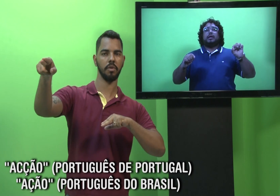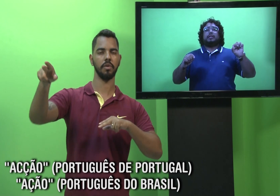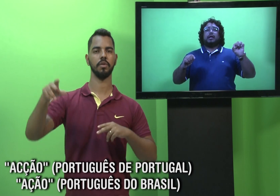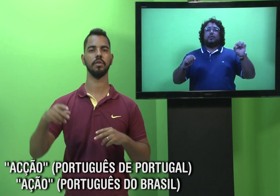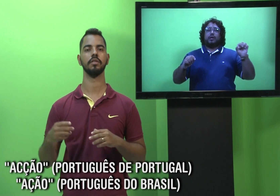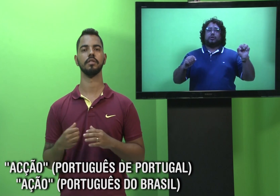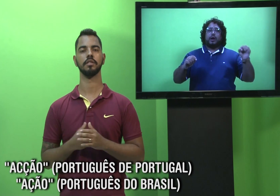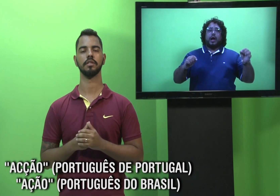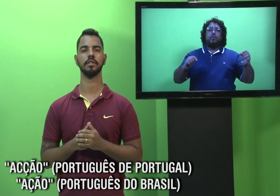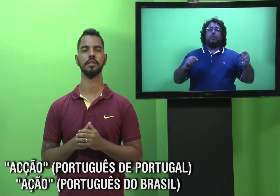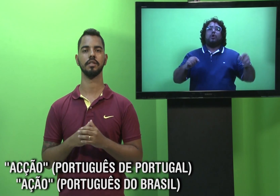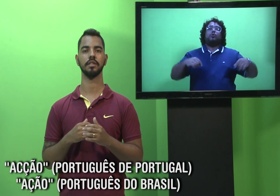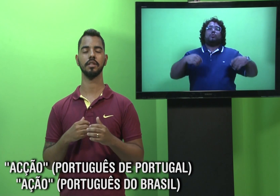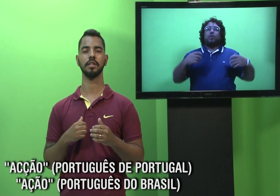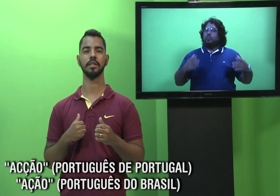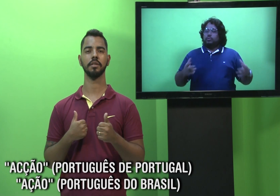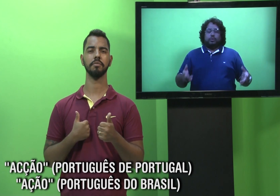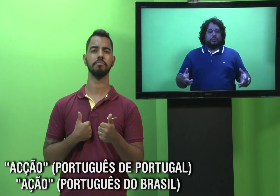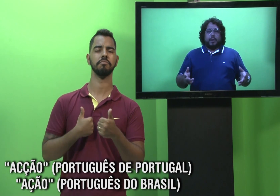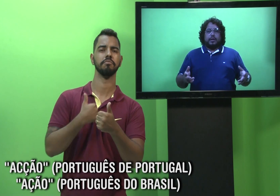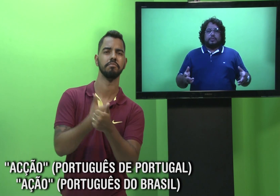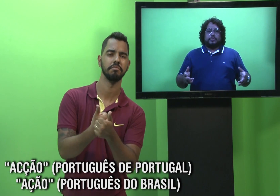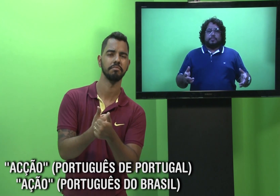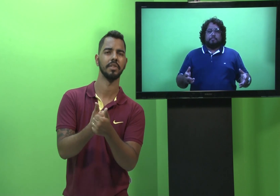da linguagem oral comum no nosso país.